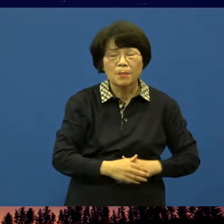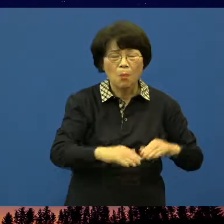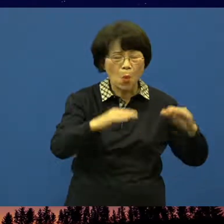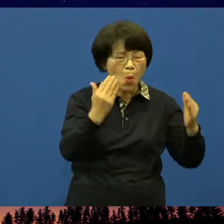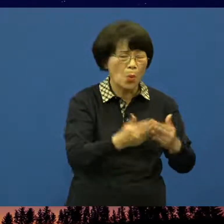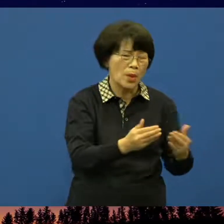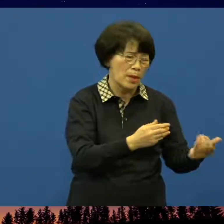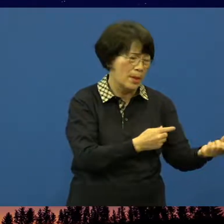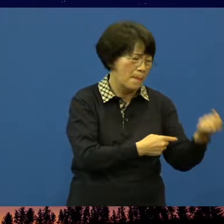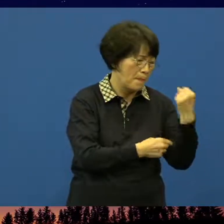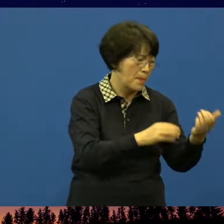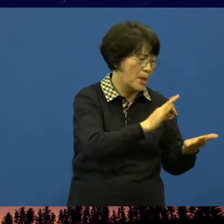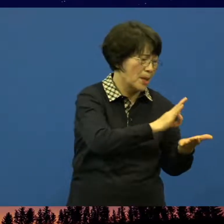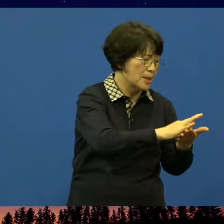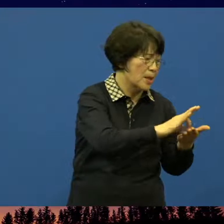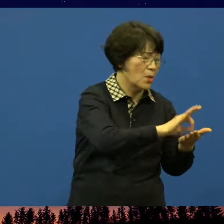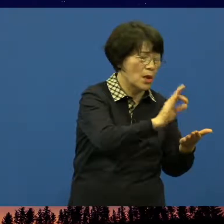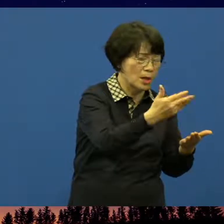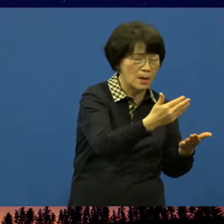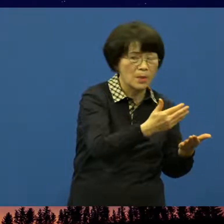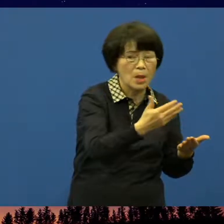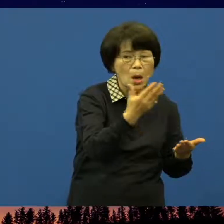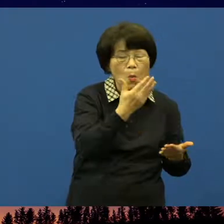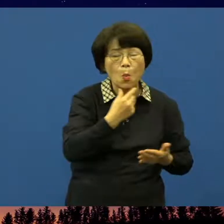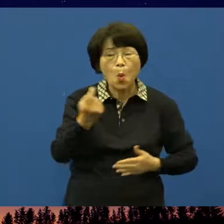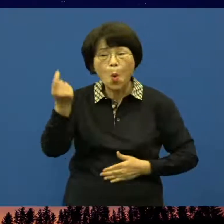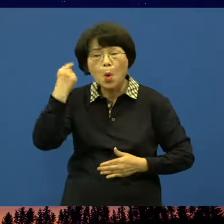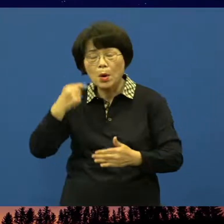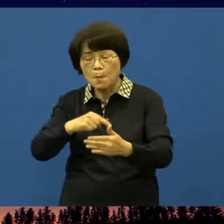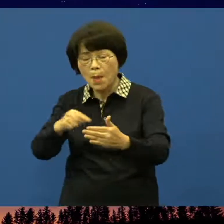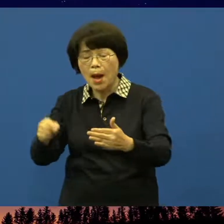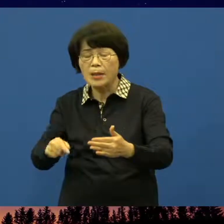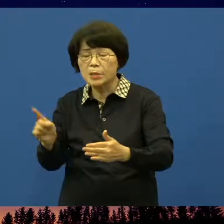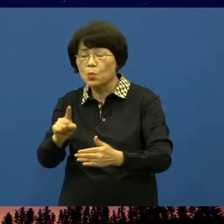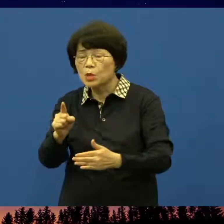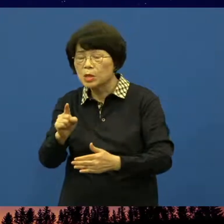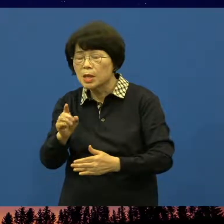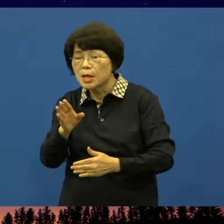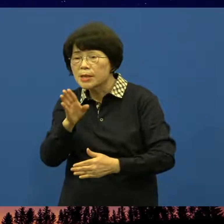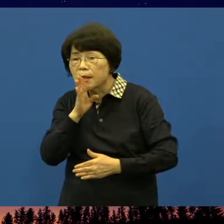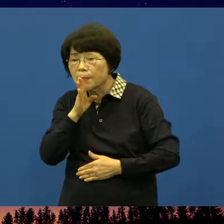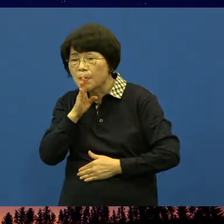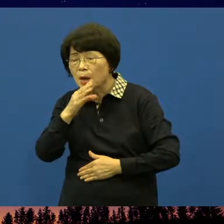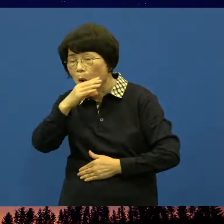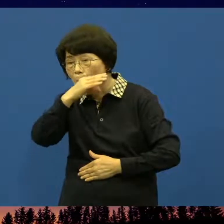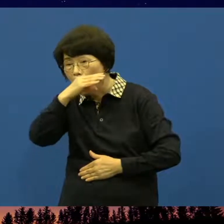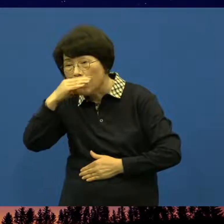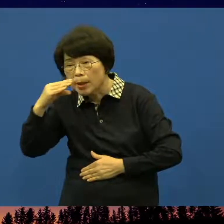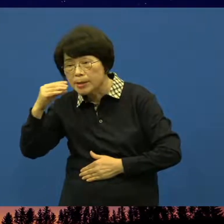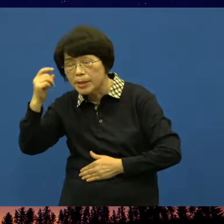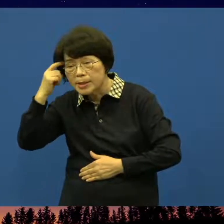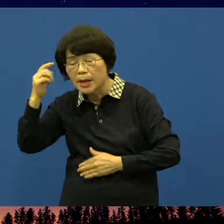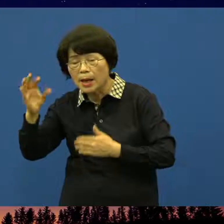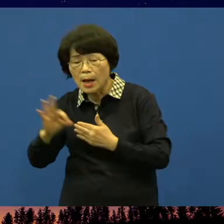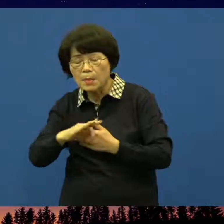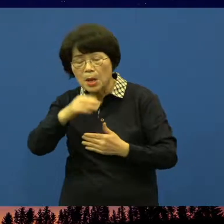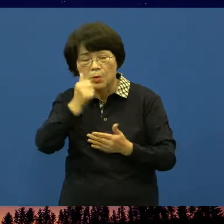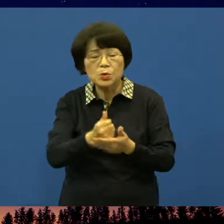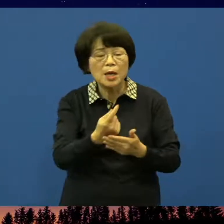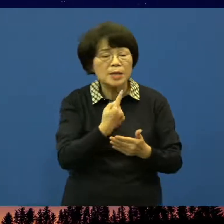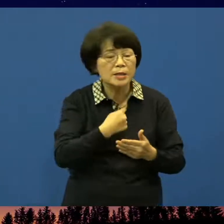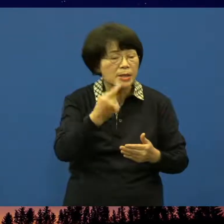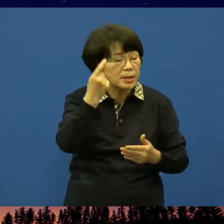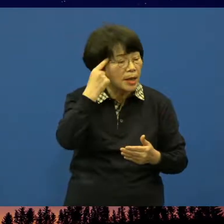에너지를 다 쏟아붓는 것입니다. 그러나 복음 안에서 무엇이든지 참되고 옳고 경건한 것들을 생각하면 죄를 지을 생각이 없어지고 죄를